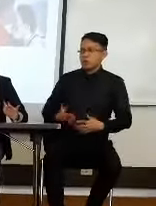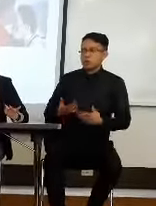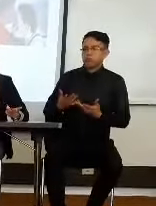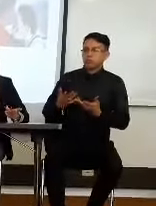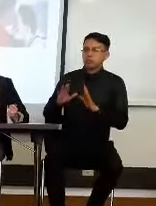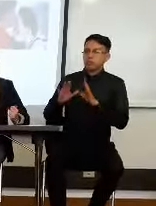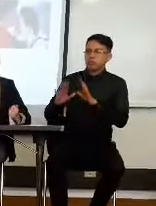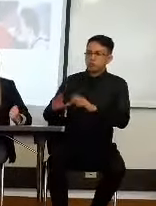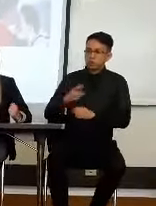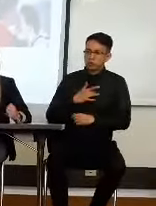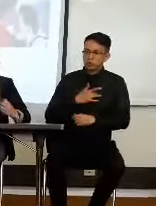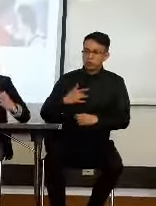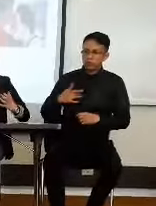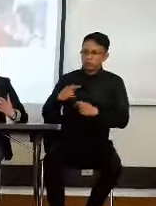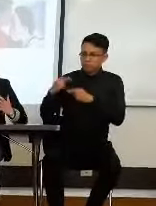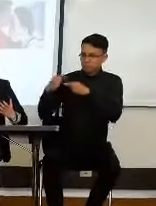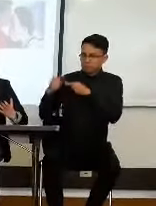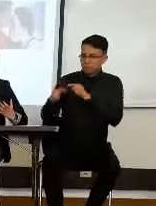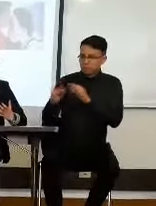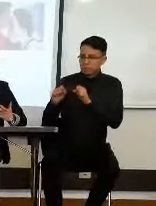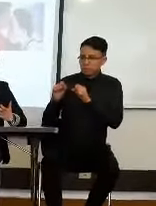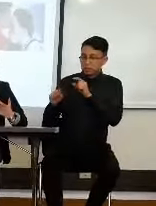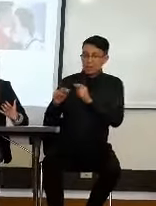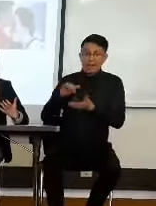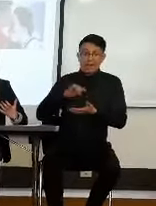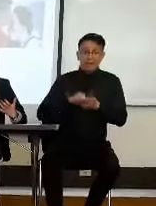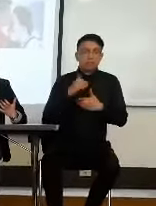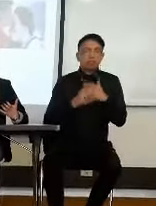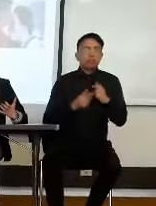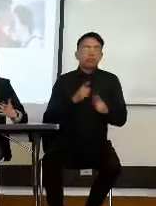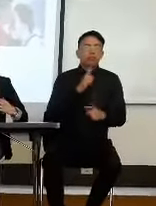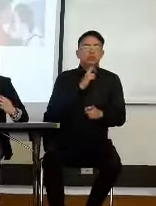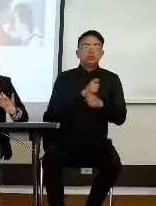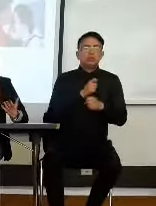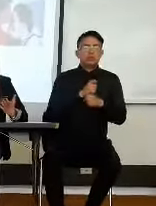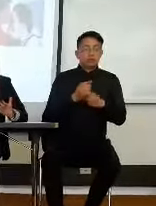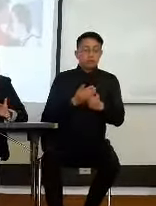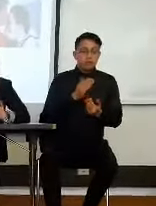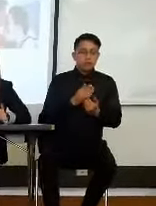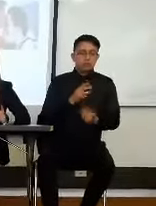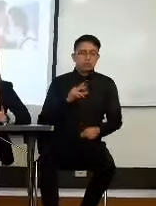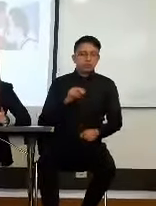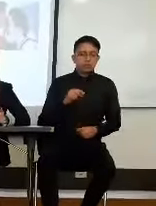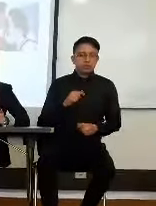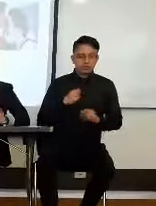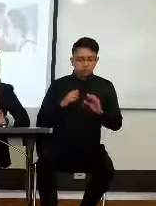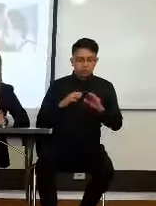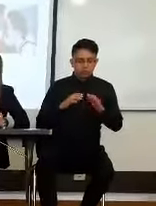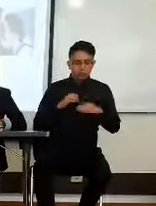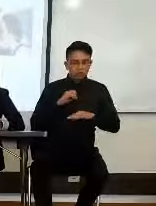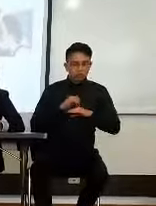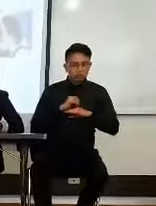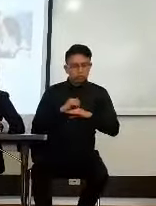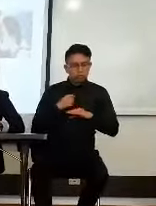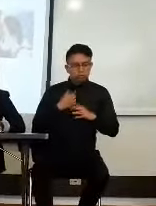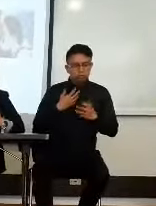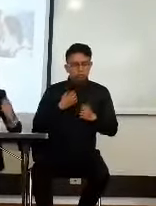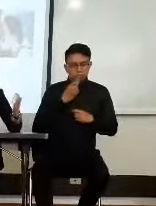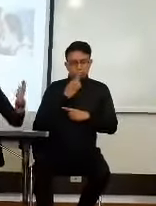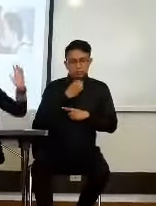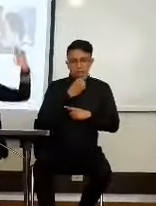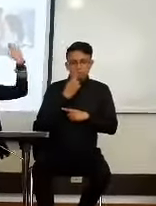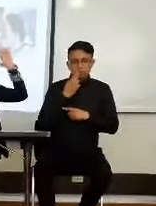sexualidad, frente a su reproducción. Entonces todo esto ha costado, ¿cierto? No ha sido una tarea fácil, pero la organización tiene el compromiso y parte